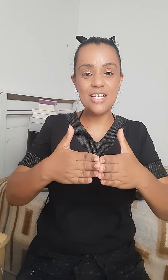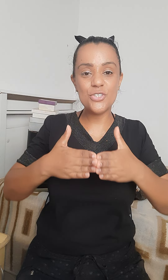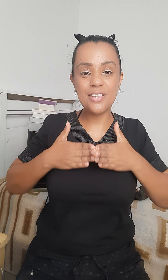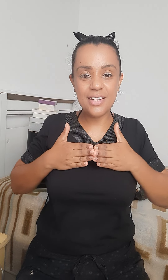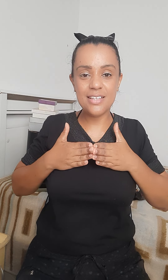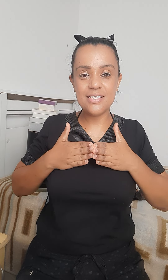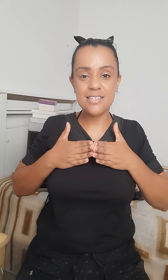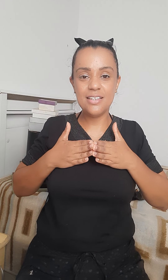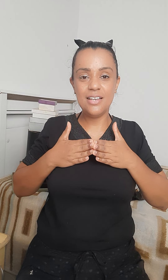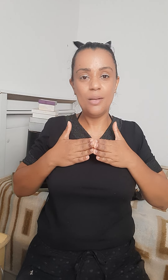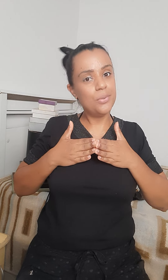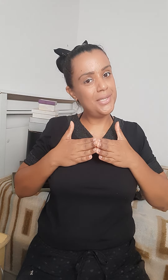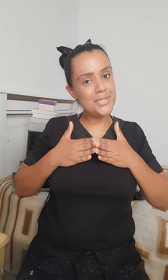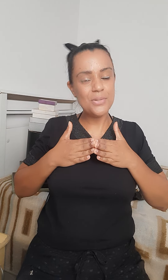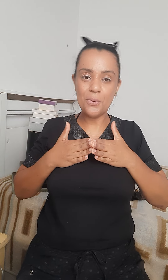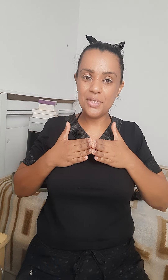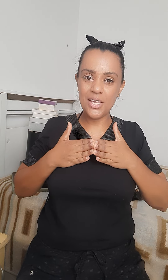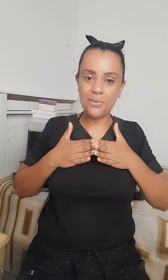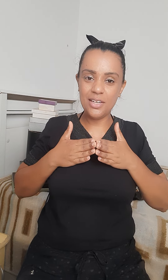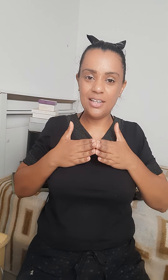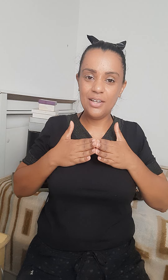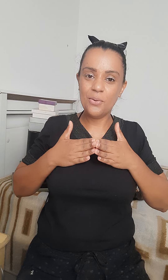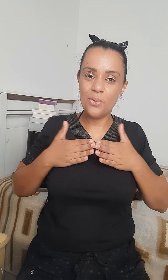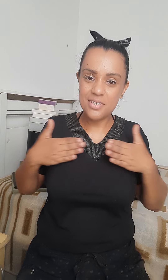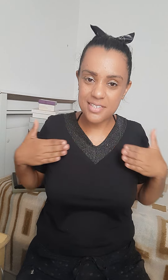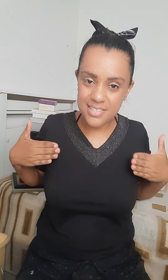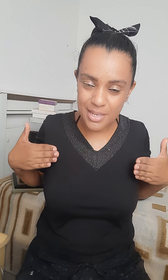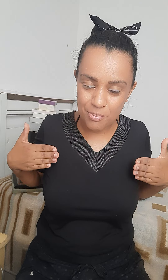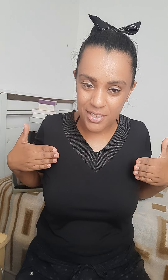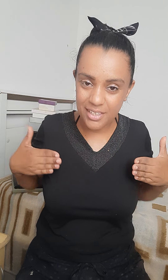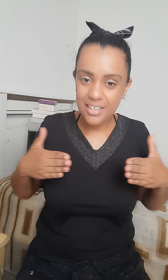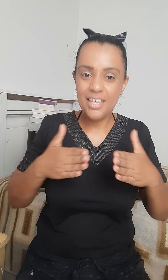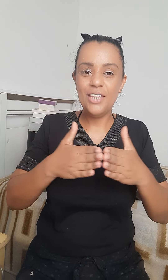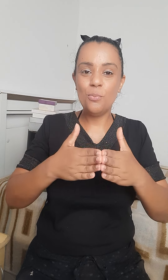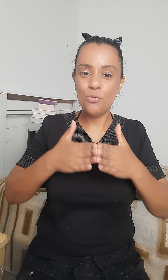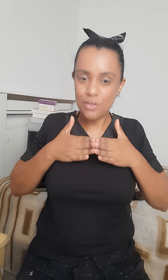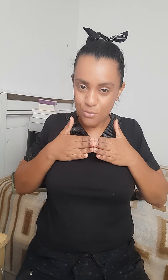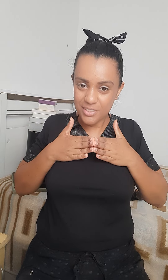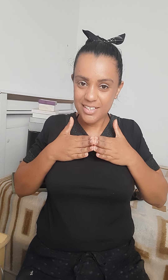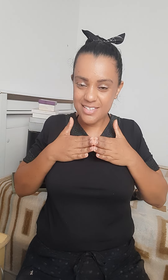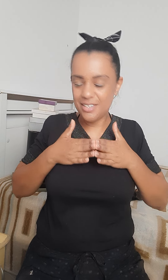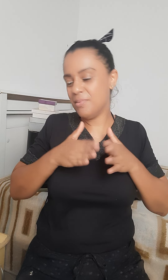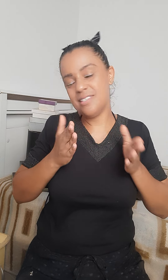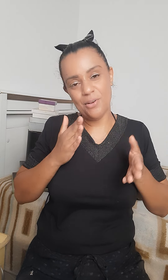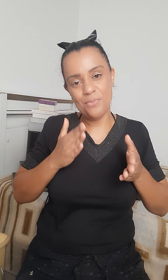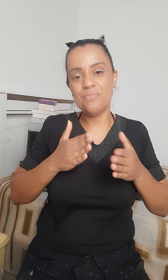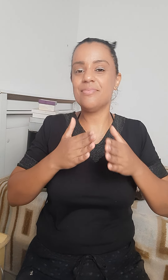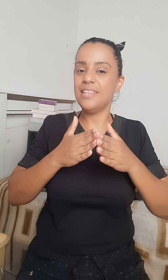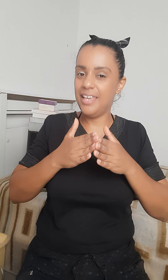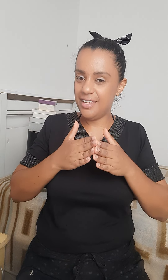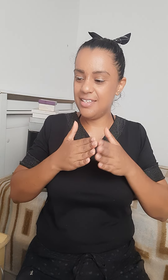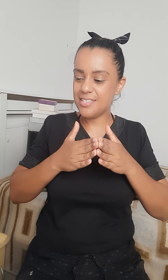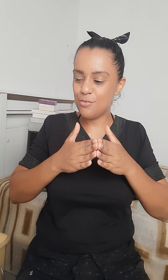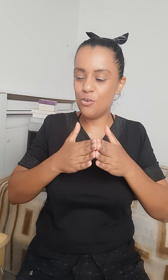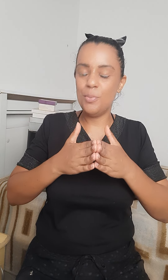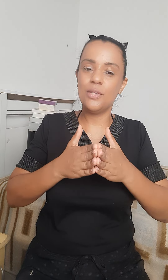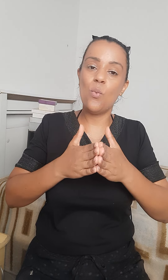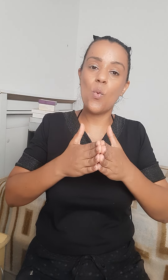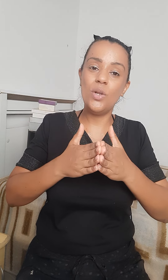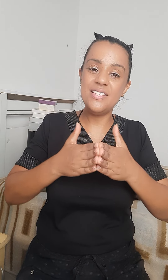só traz. Poderia ser o contrário, né? Com licença abrir e o por favor trazer. Mas não. É dessa forma. Então, com